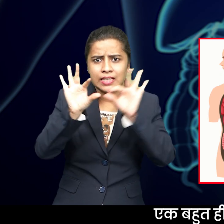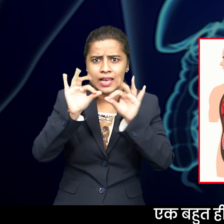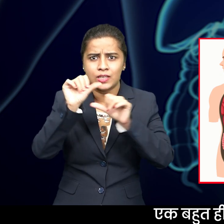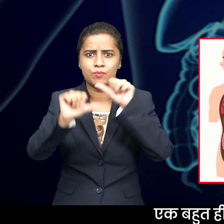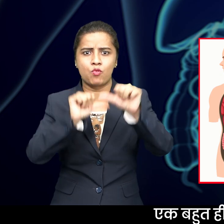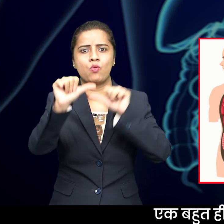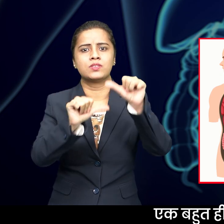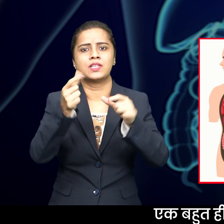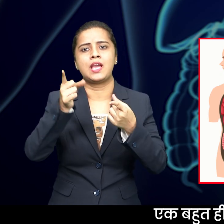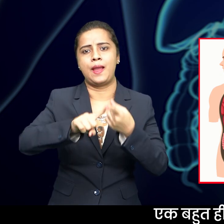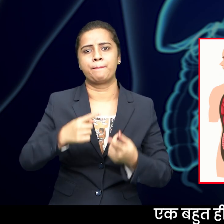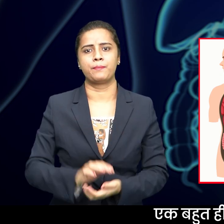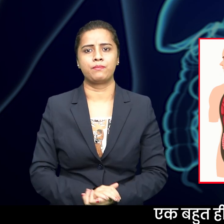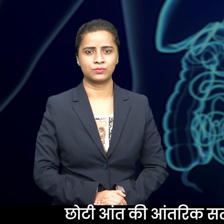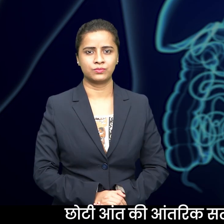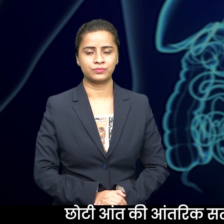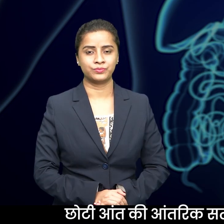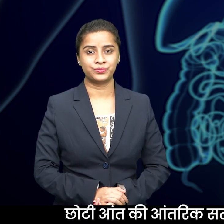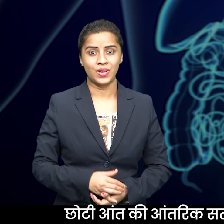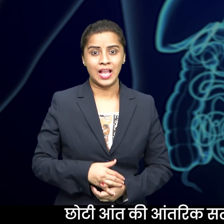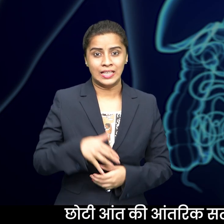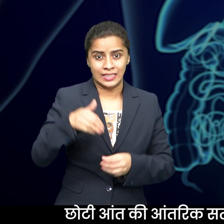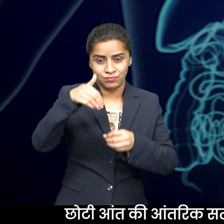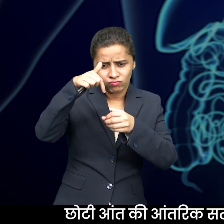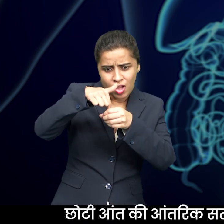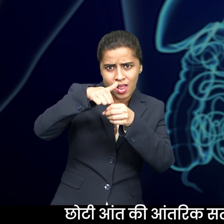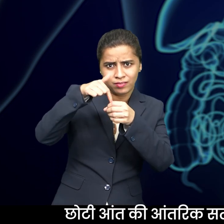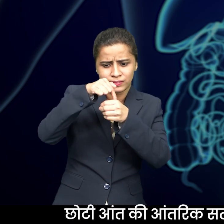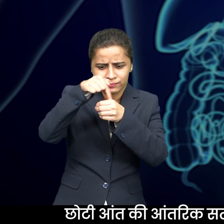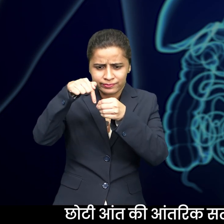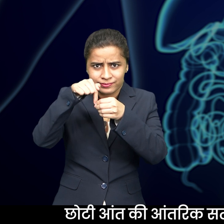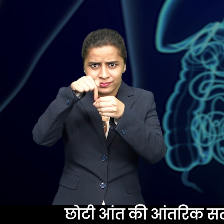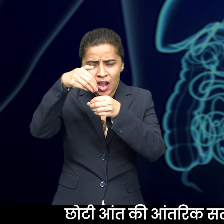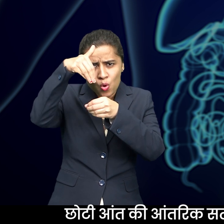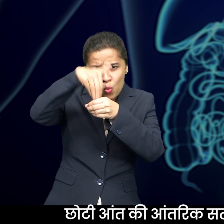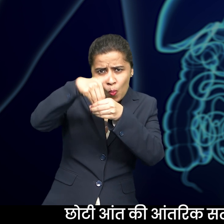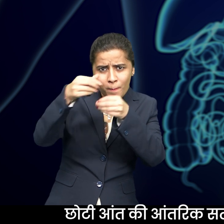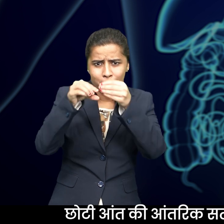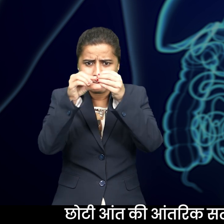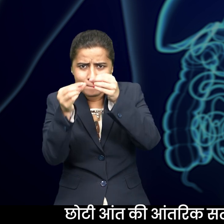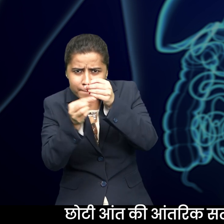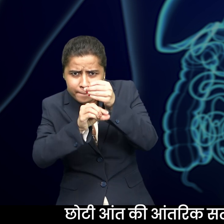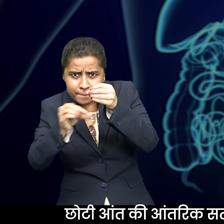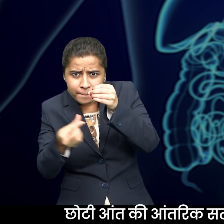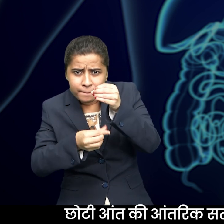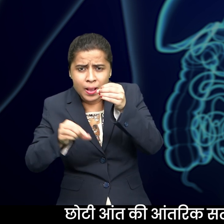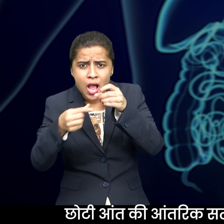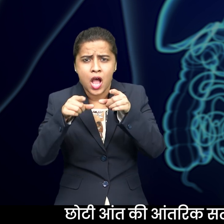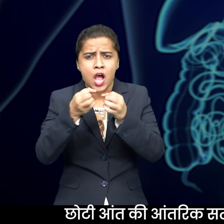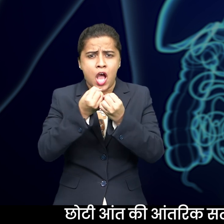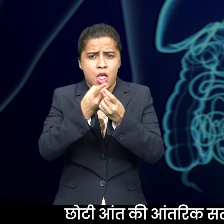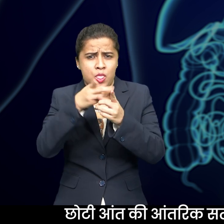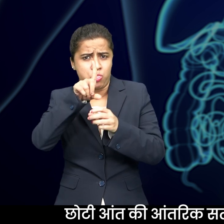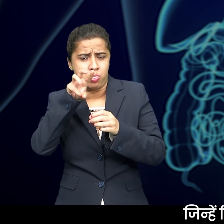चयनात्मक प्रक्रिया है। छोटी आंत की आंतरिक सतह में हजारों उंगली जैसी